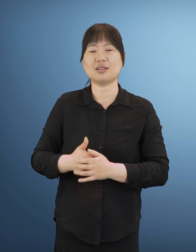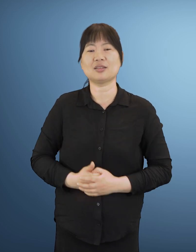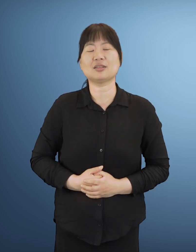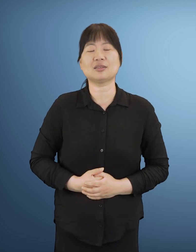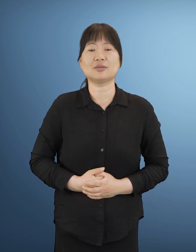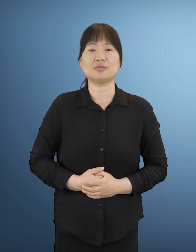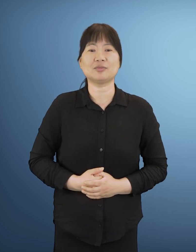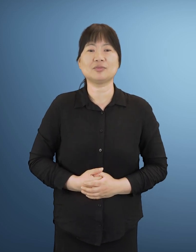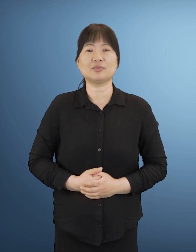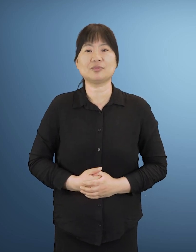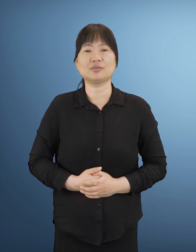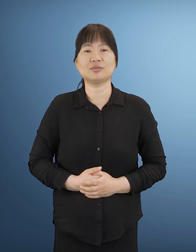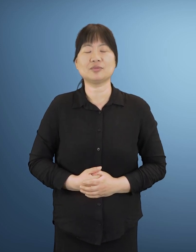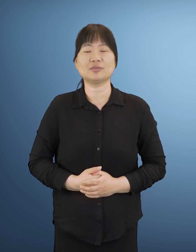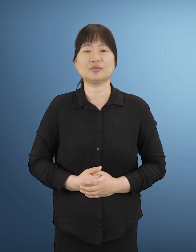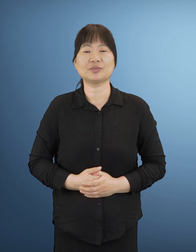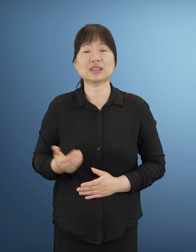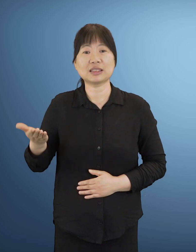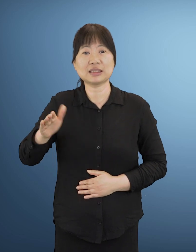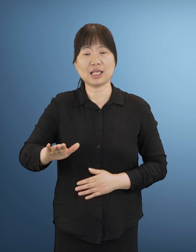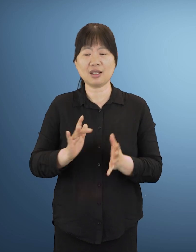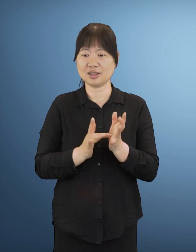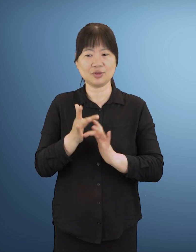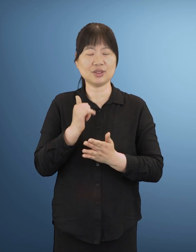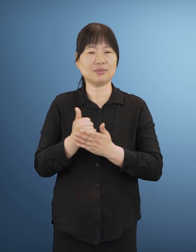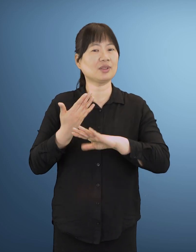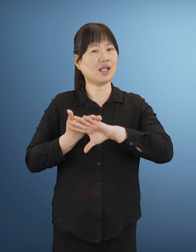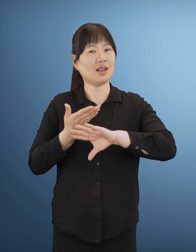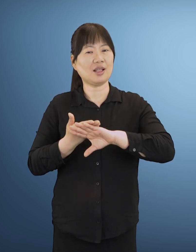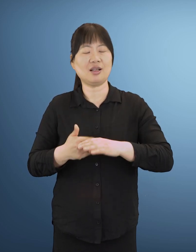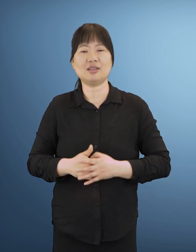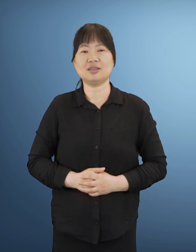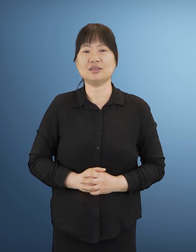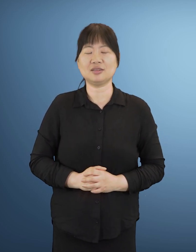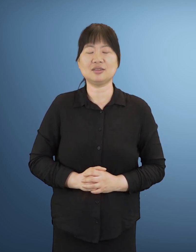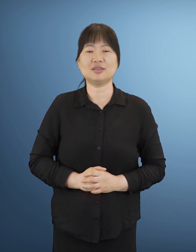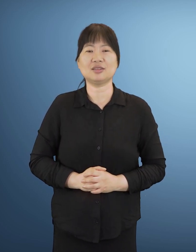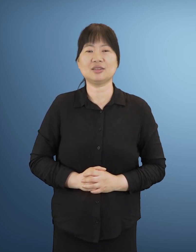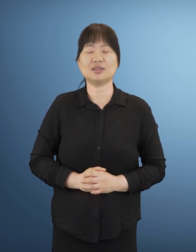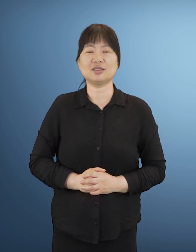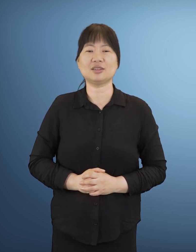기초였어요. 그런데 예수님은 그거를 일절